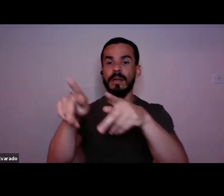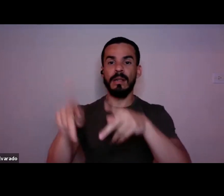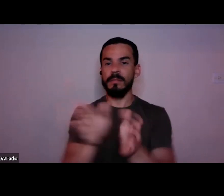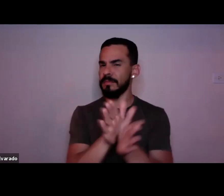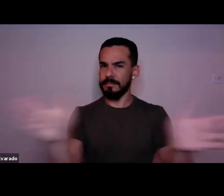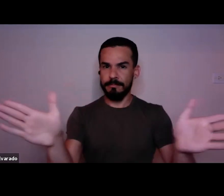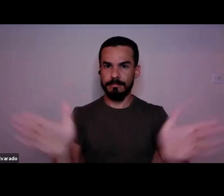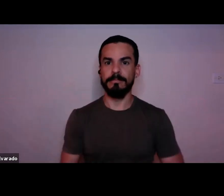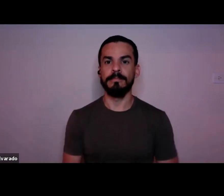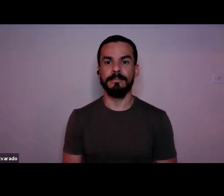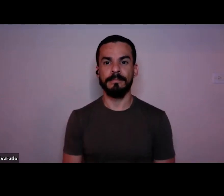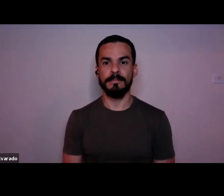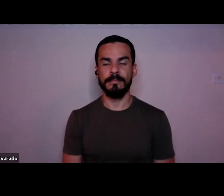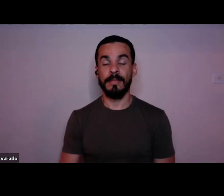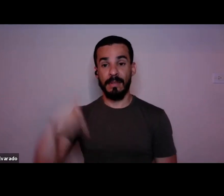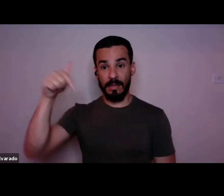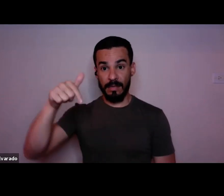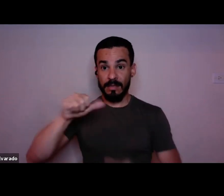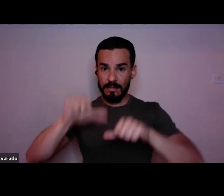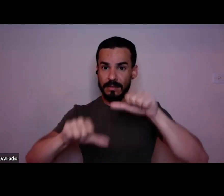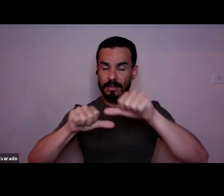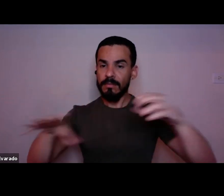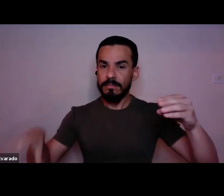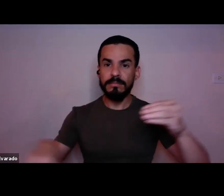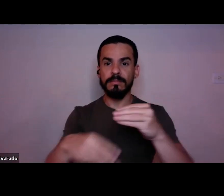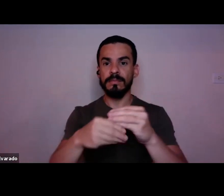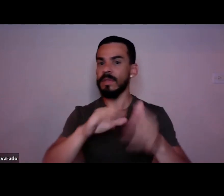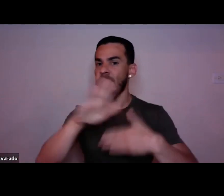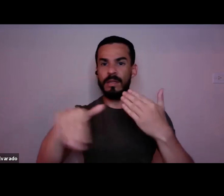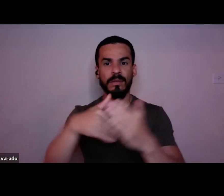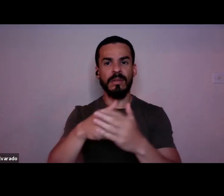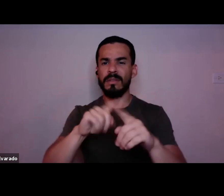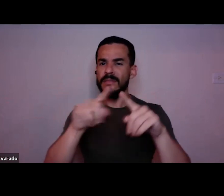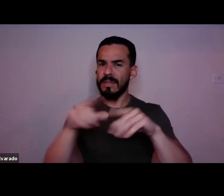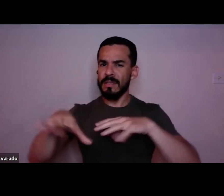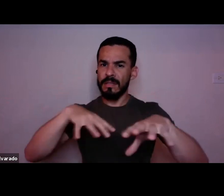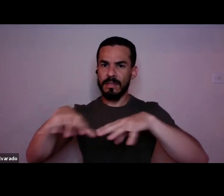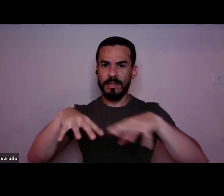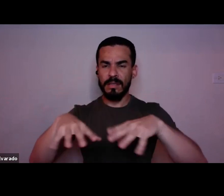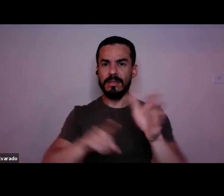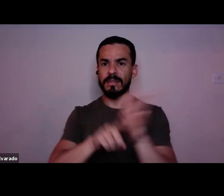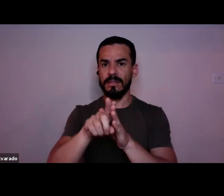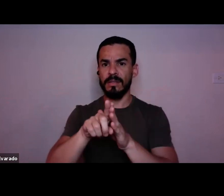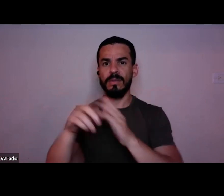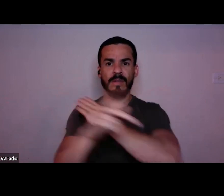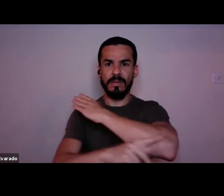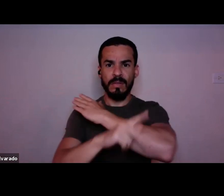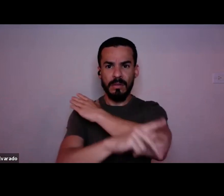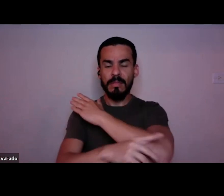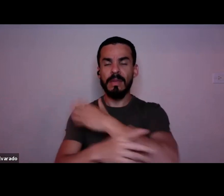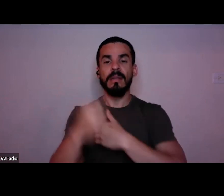general este esfuerzo se suma a todas las acciones desarrolladas a nivel país para